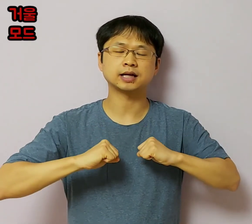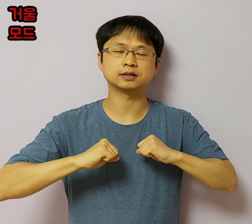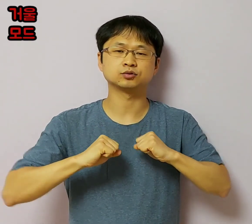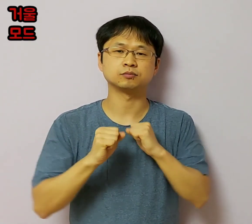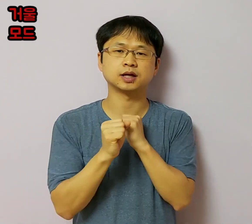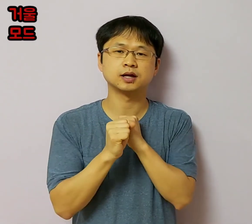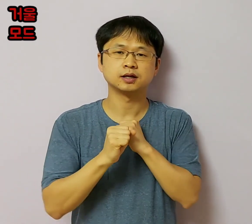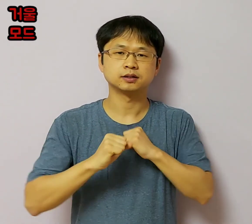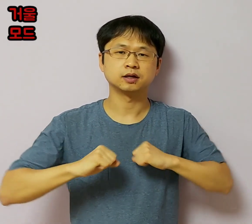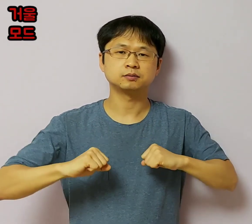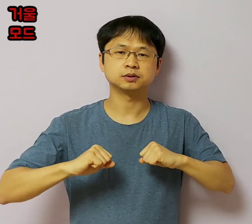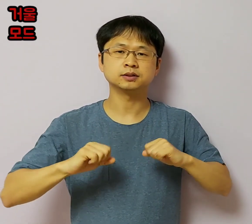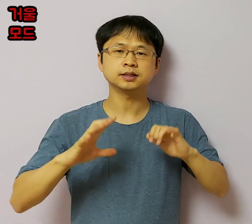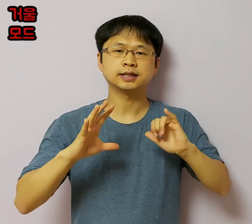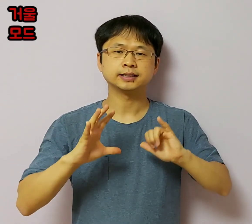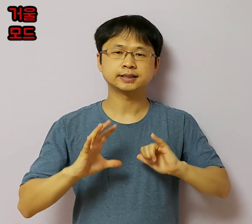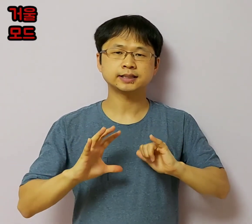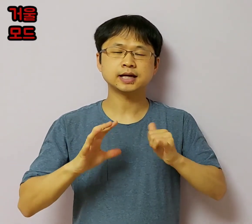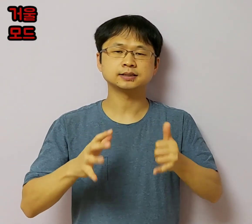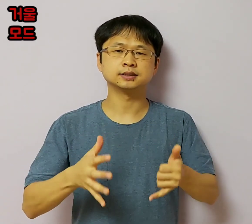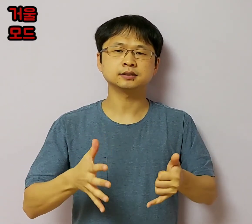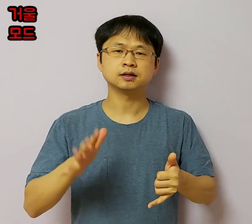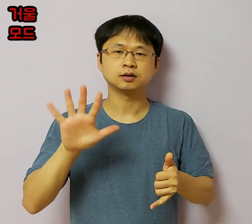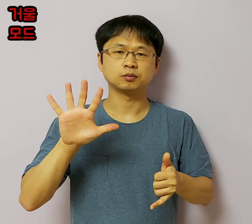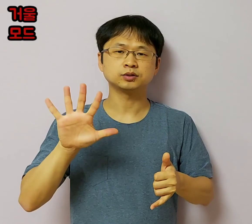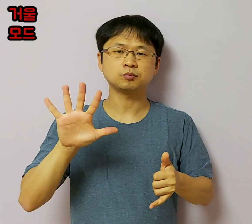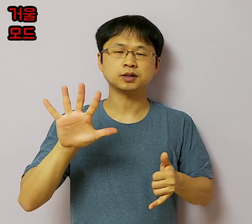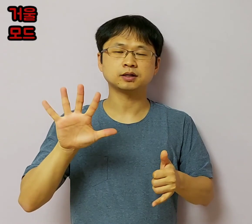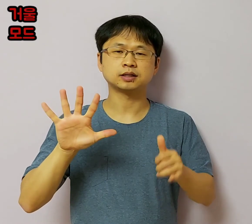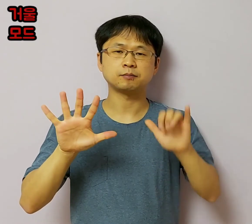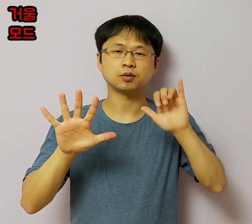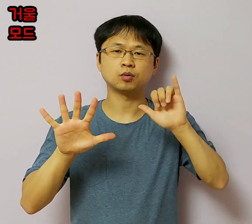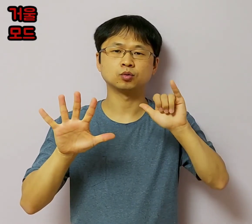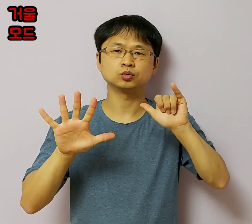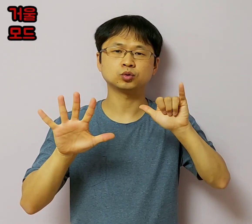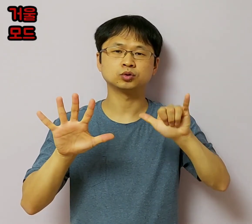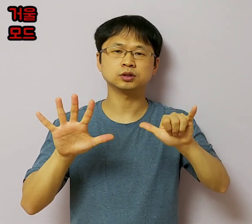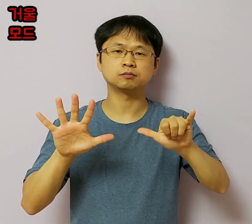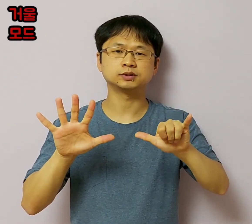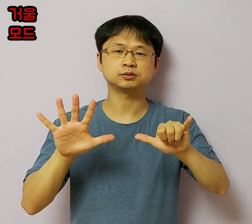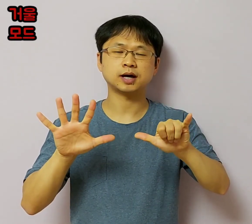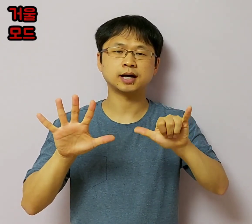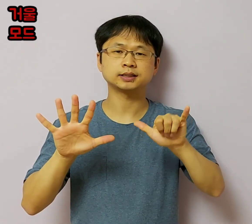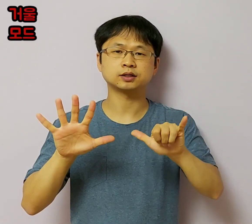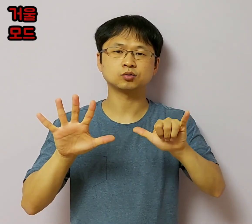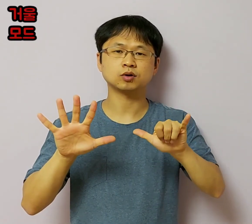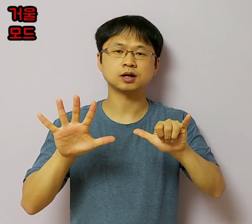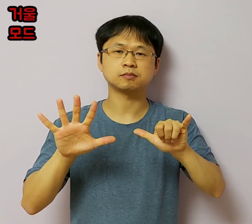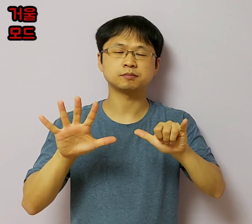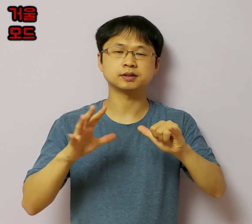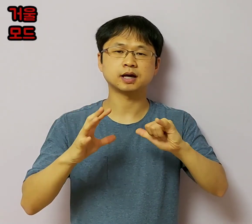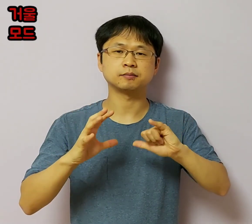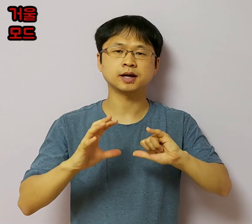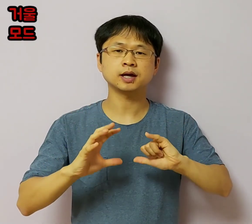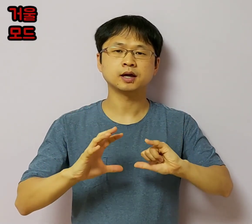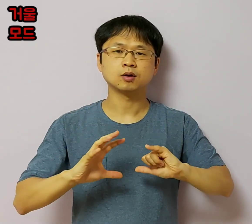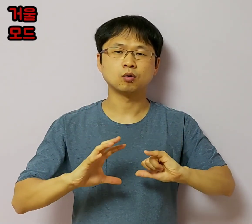넓다라는 수입니다. 넓은 세상은 왼손바닥은 다 펴고 오른손은 엄지와 새끼손가락만 편 다음에